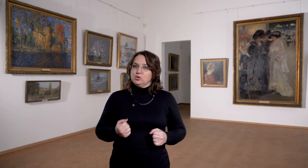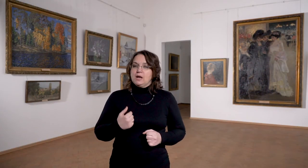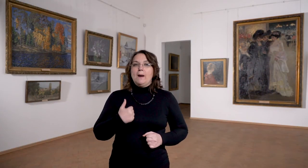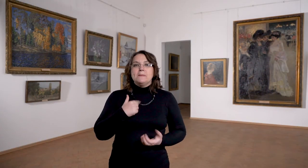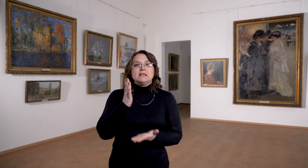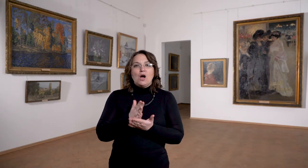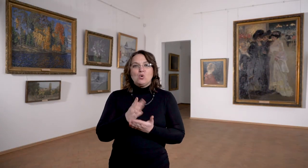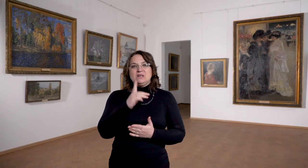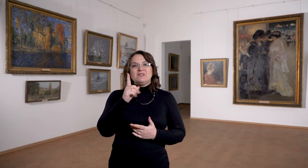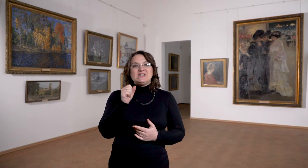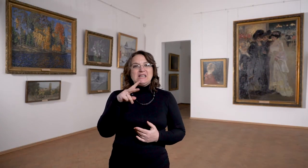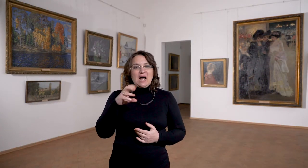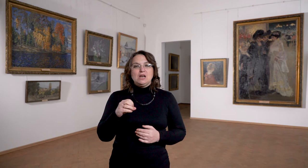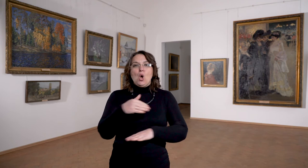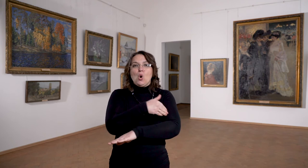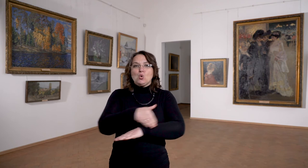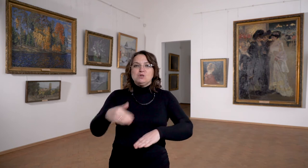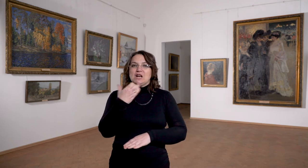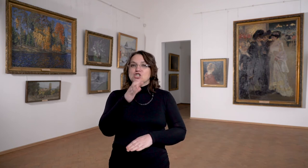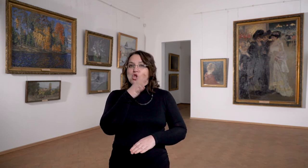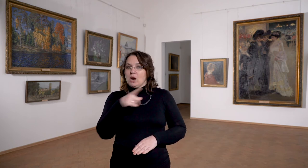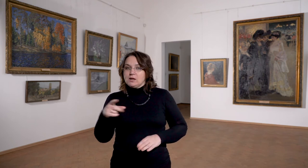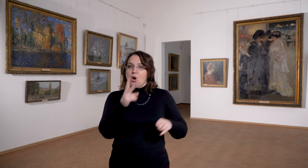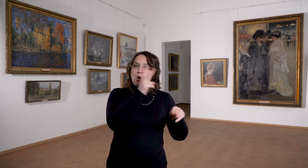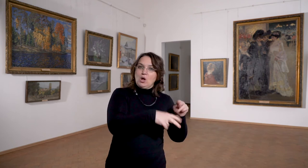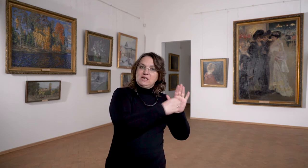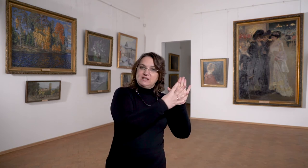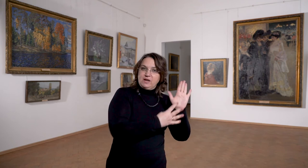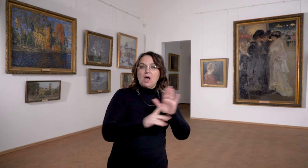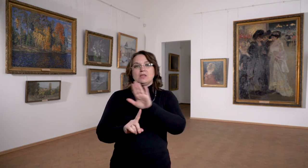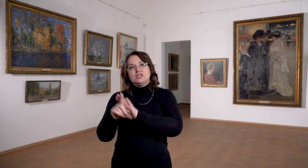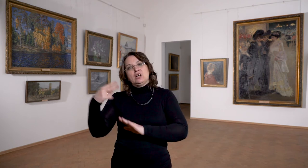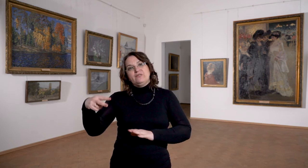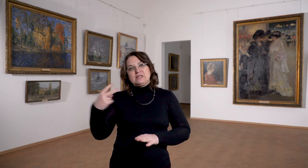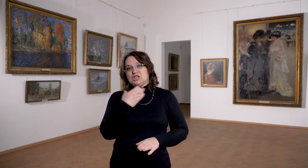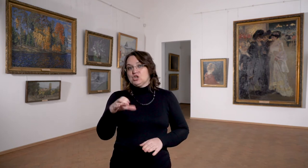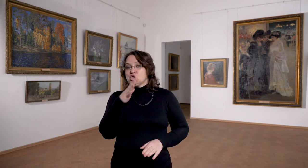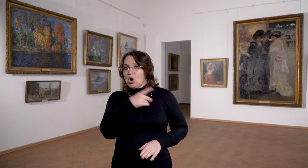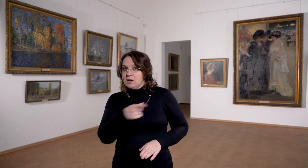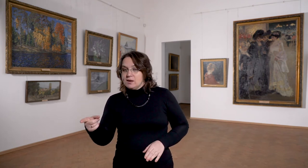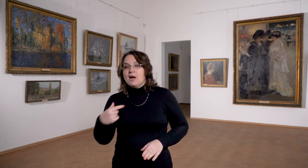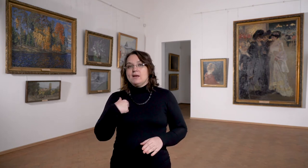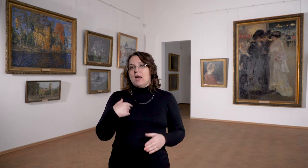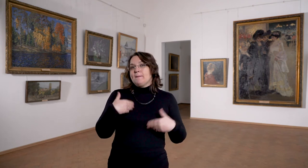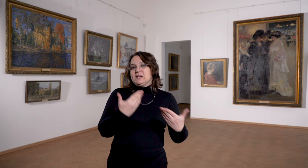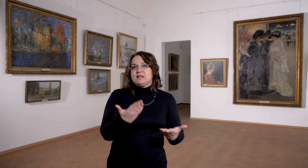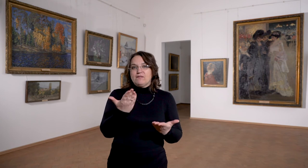Друзья, мы находимся в зале рубежа столетий, конец 19-го, начало 20-го столетия. Я представляю вам